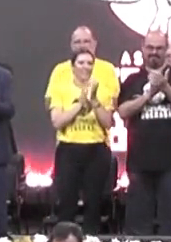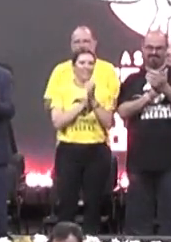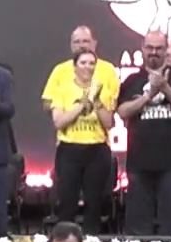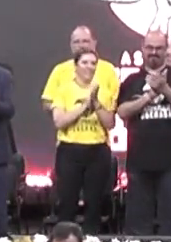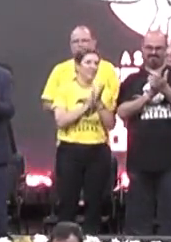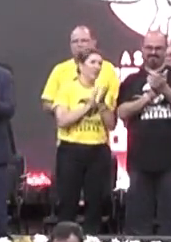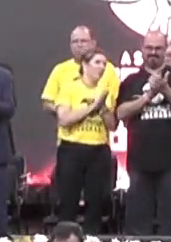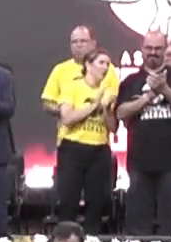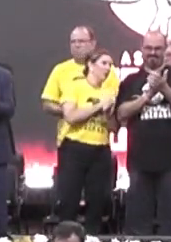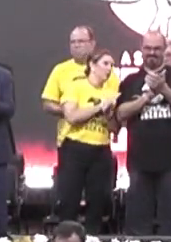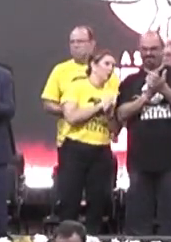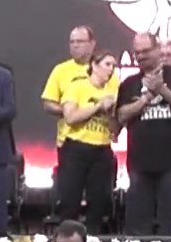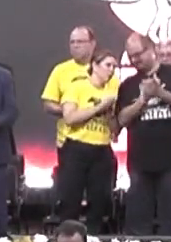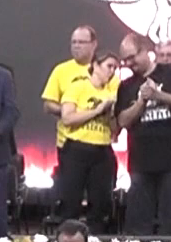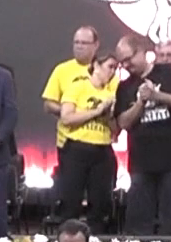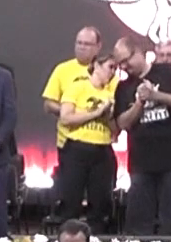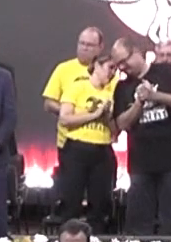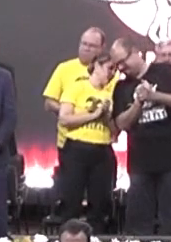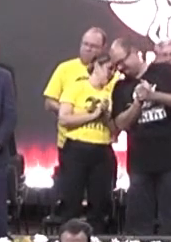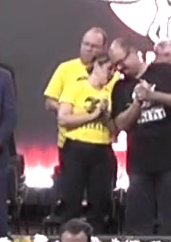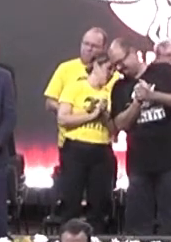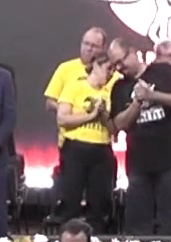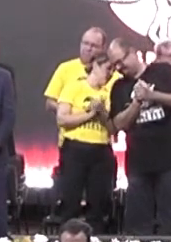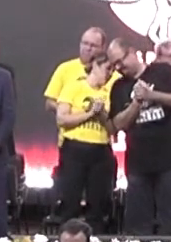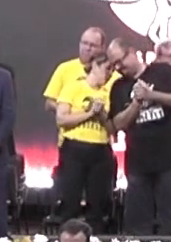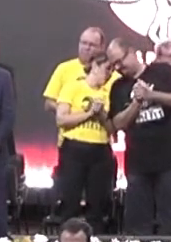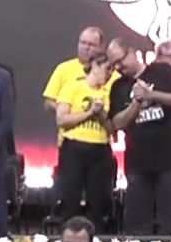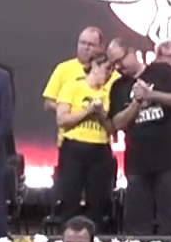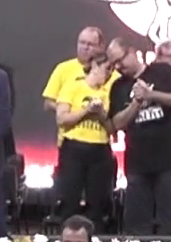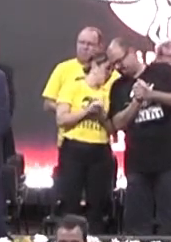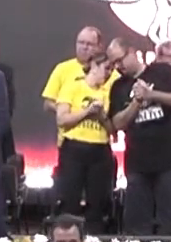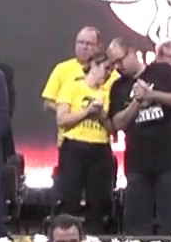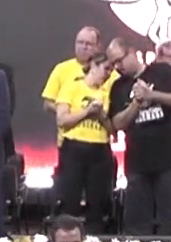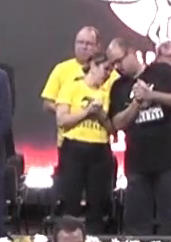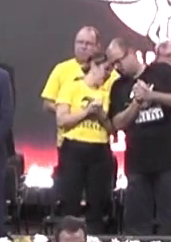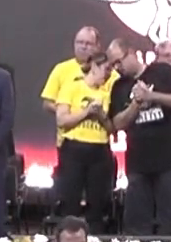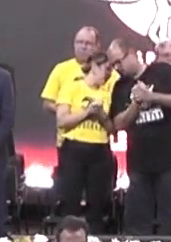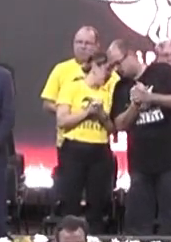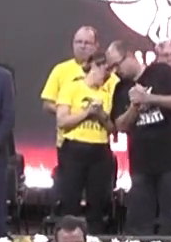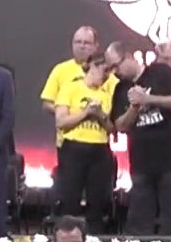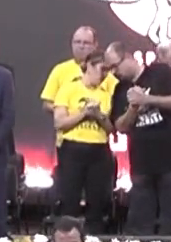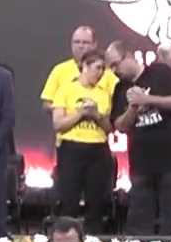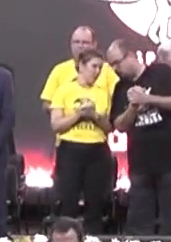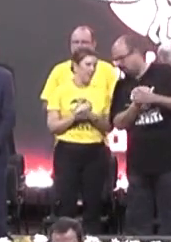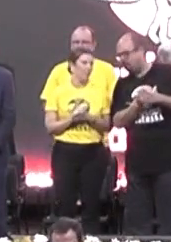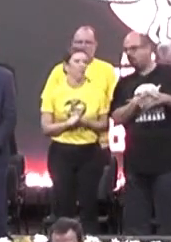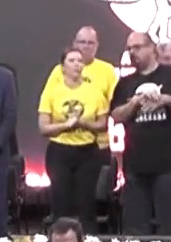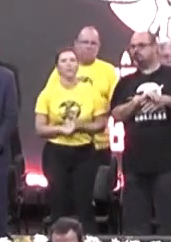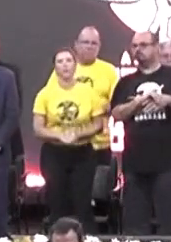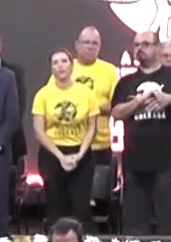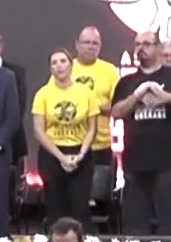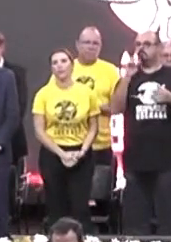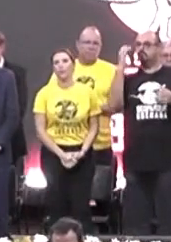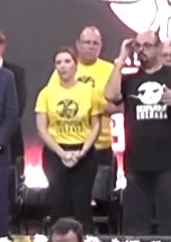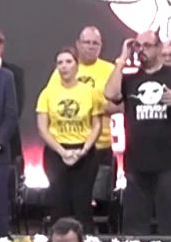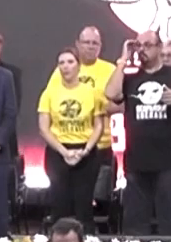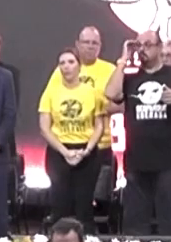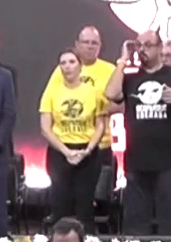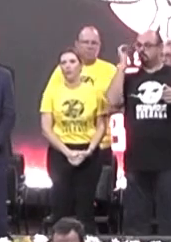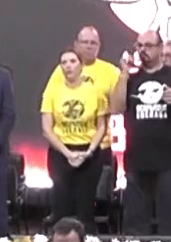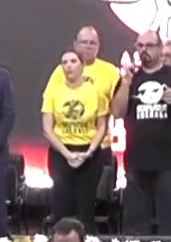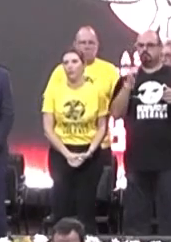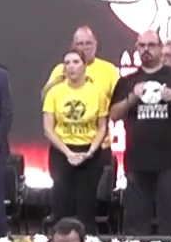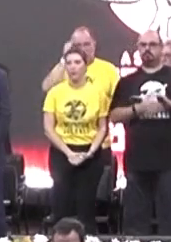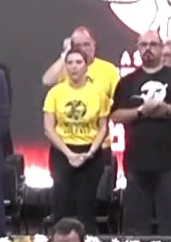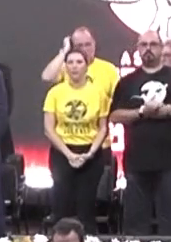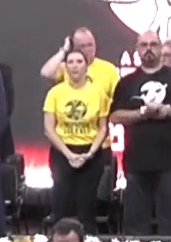A coordenadora-geral de Educação Científica, senhora Cláudia Ferreira da Maia Viana, representando o secretário